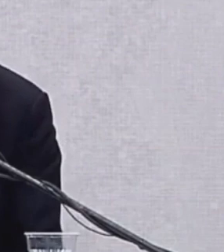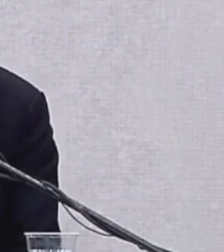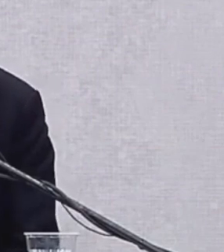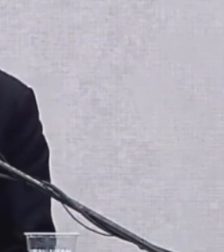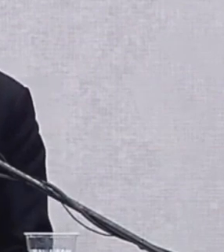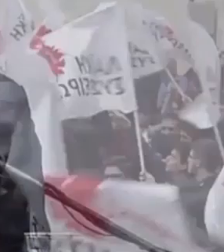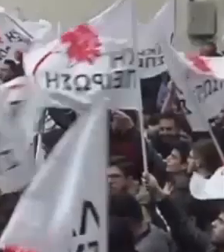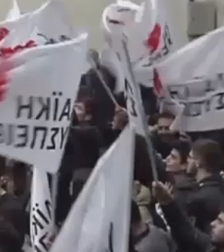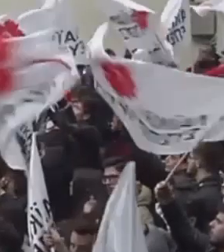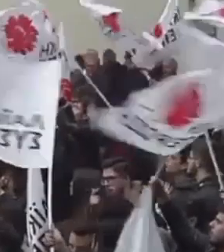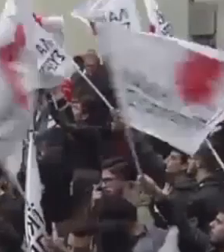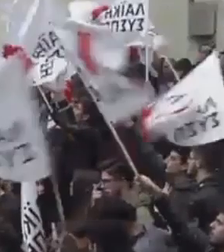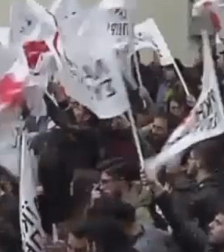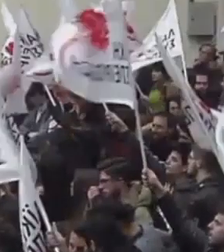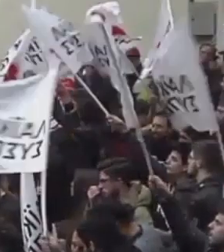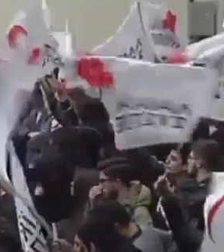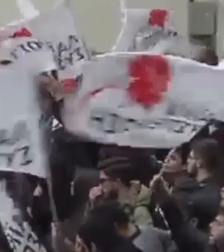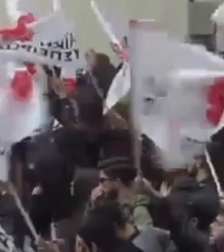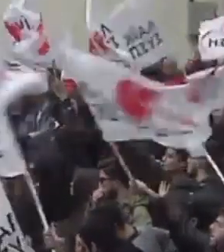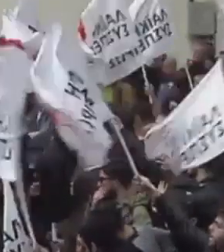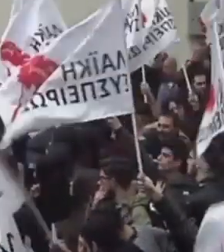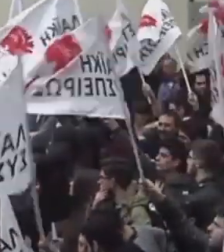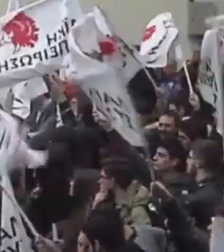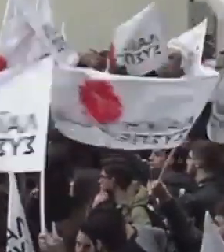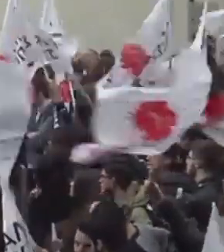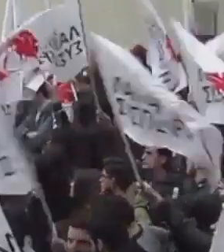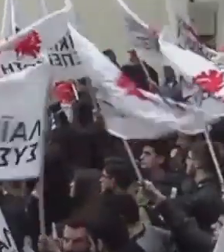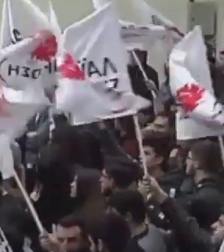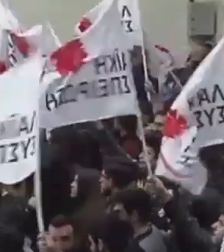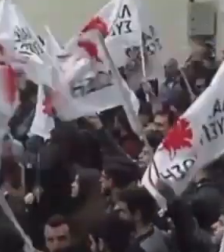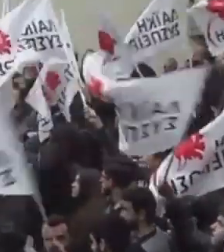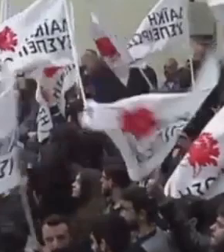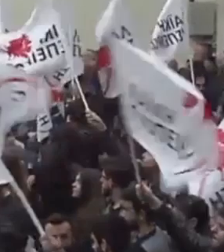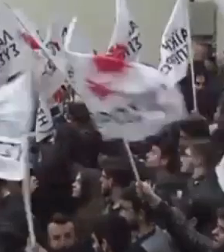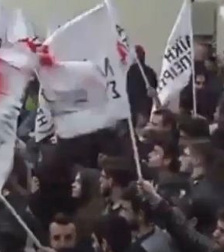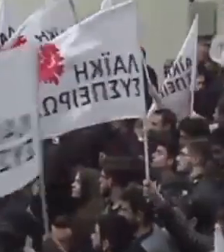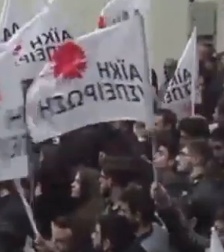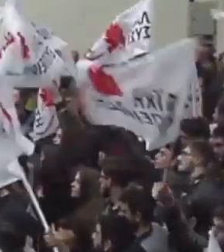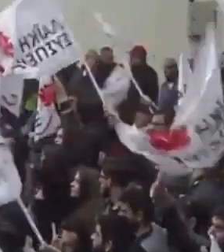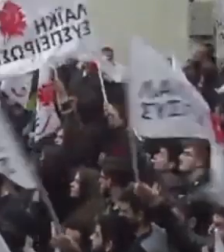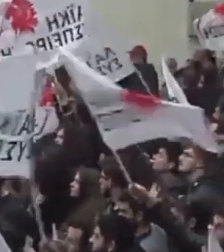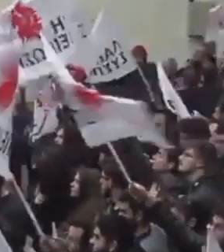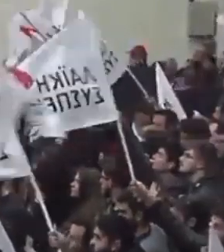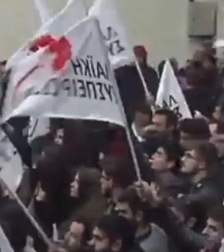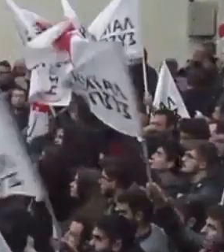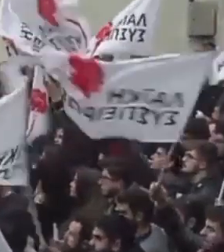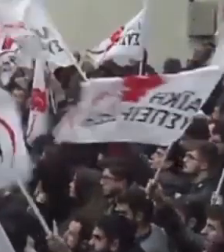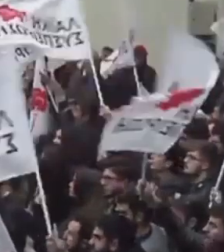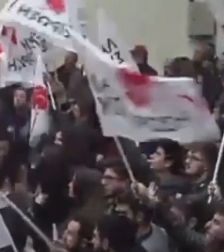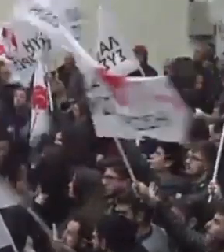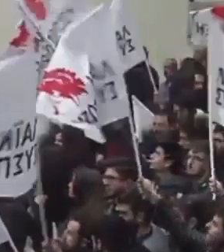εκπαιδευτικός στο 13ο Δημοτικό Σχολείο Πάτρας, γραμματέας συλλόγου δασκάλων και νηπιαγωγών Πάτρας. Ο Νίκος ο